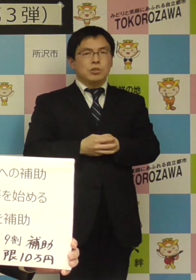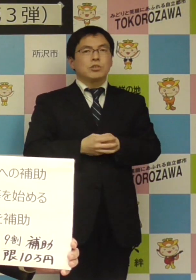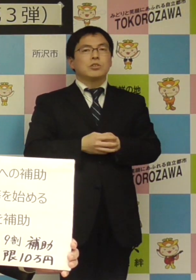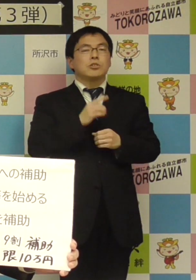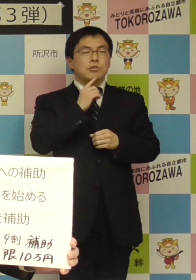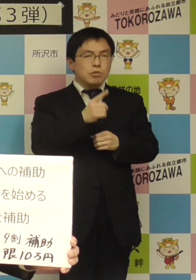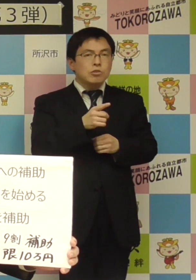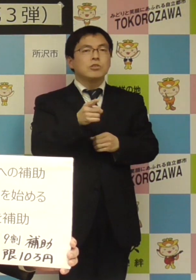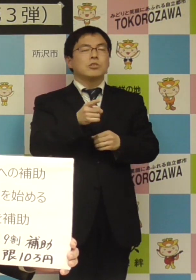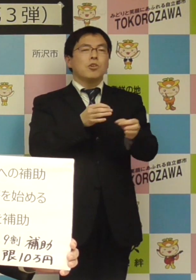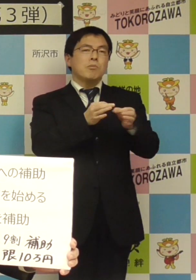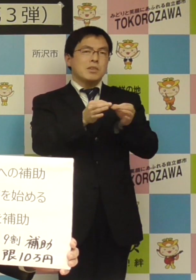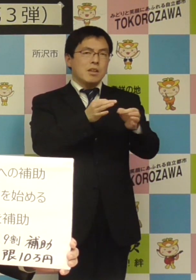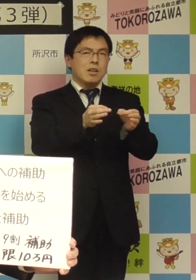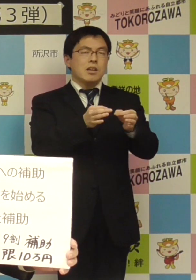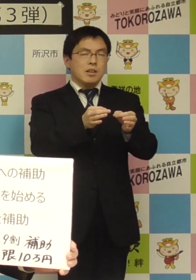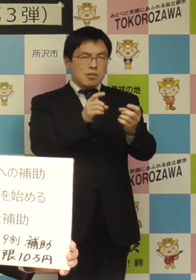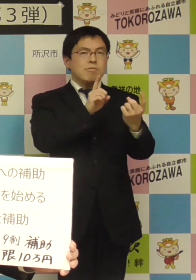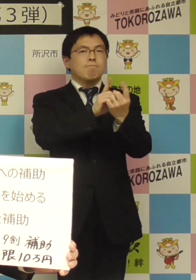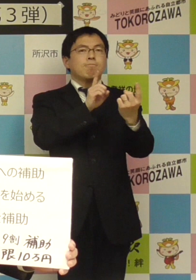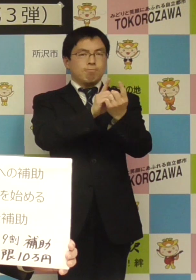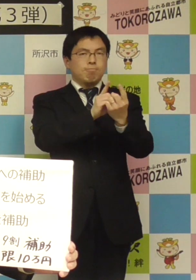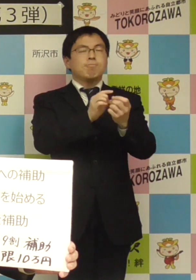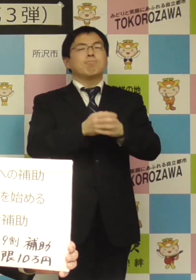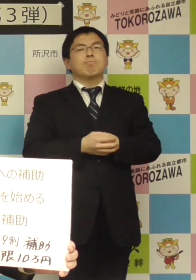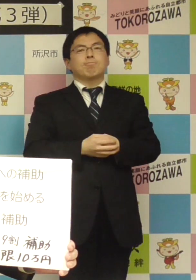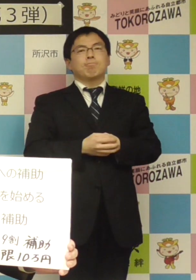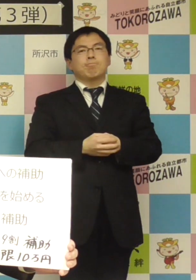そういったお店に対し、